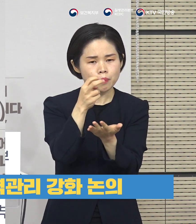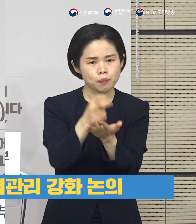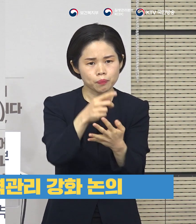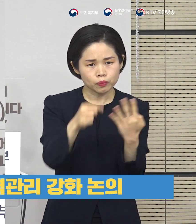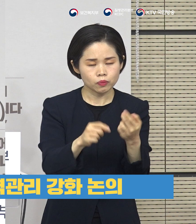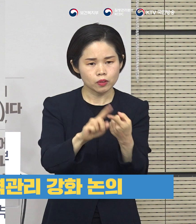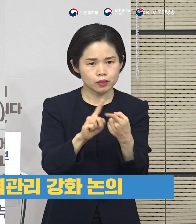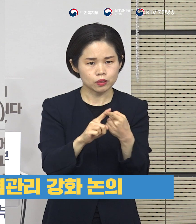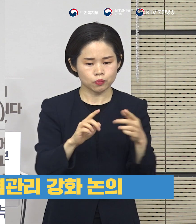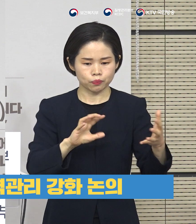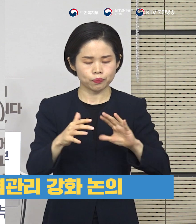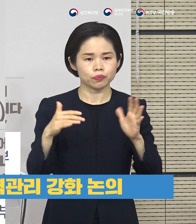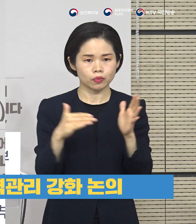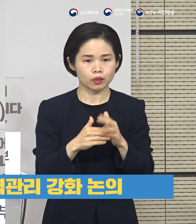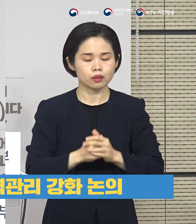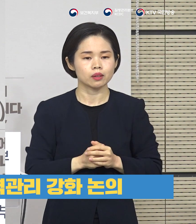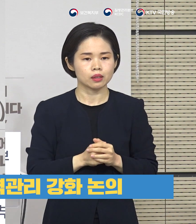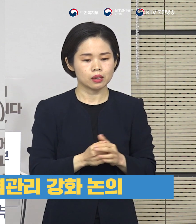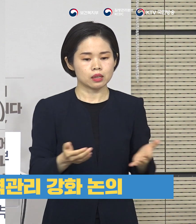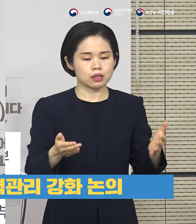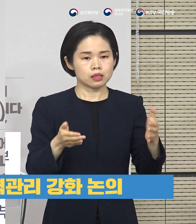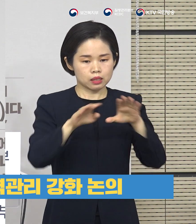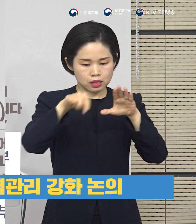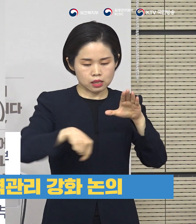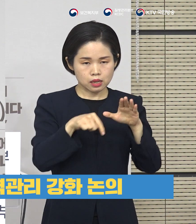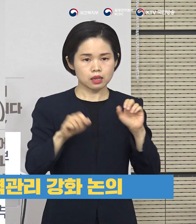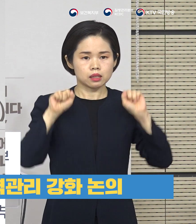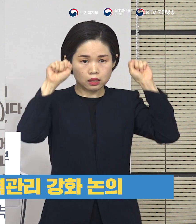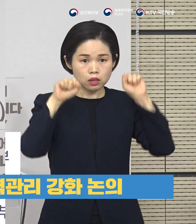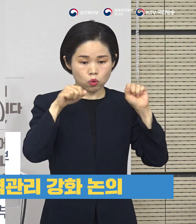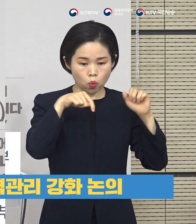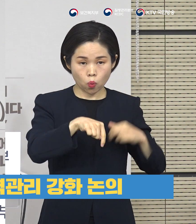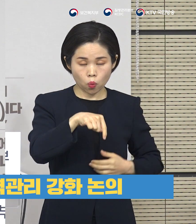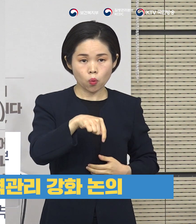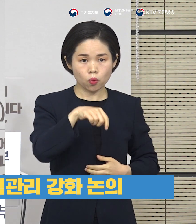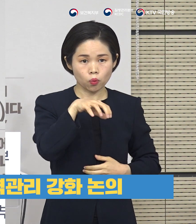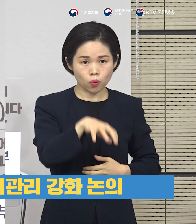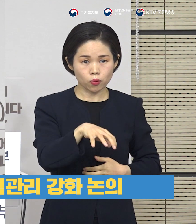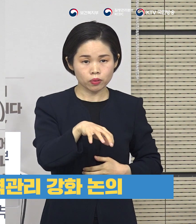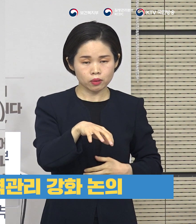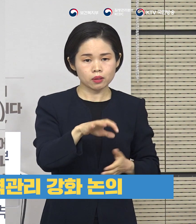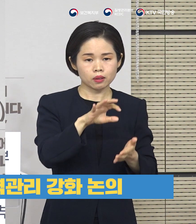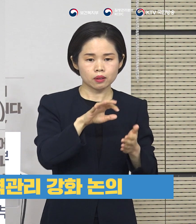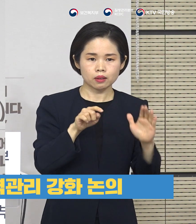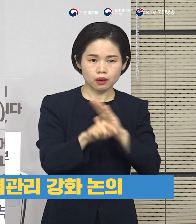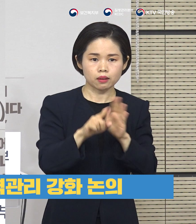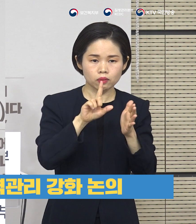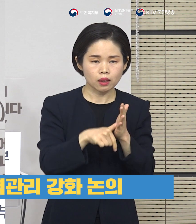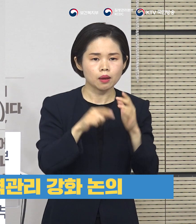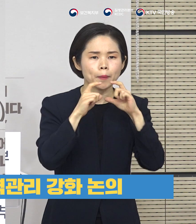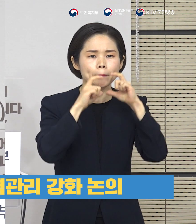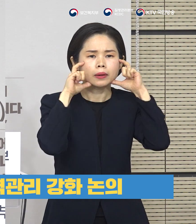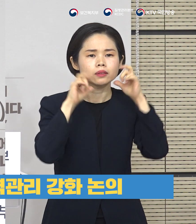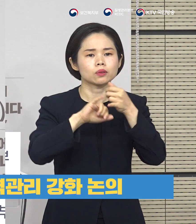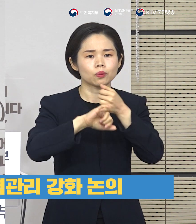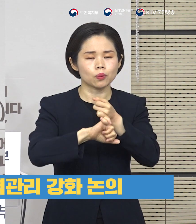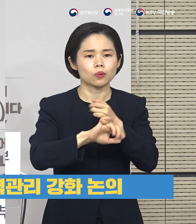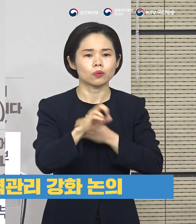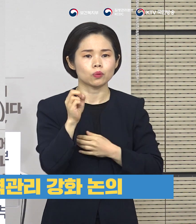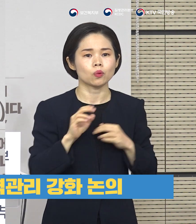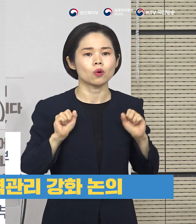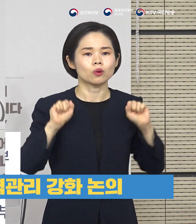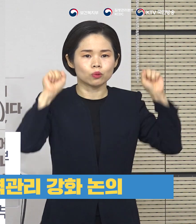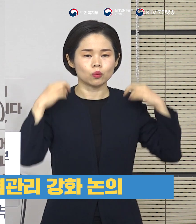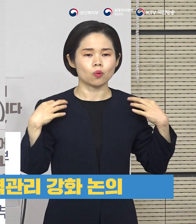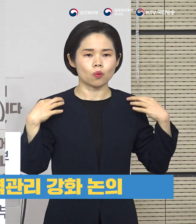강화 방안을 논의하였습니다. 정부는 실내 체육시설의 특성을 반영하여 이러한